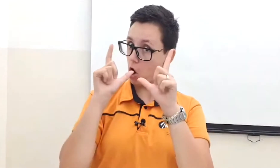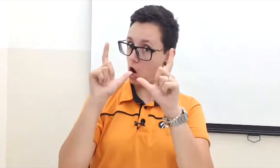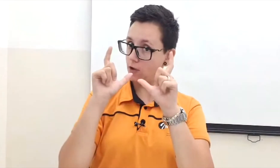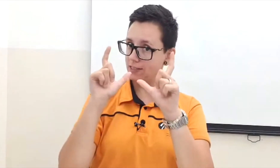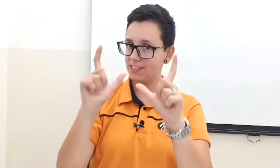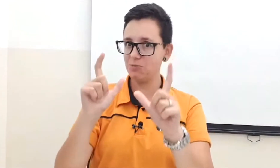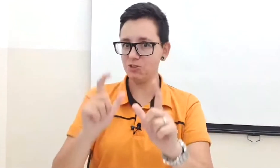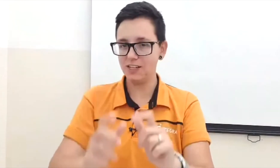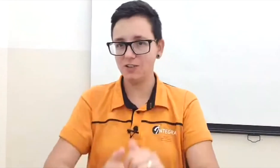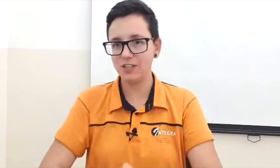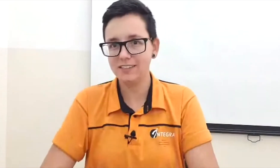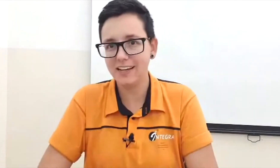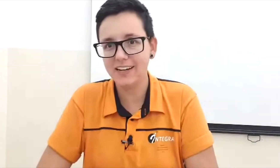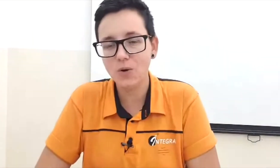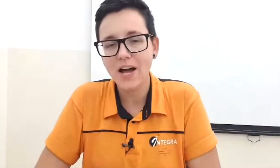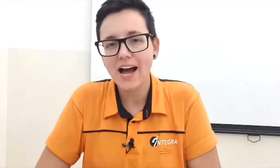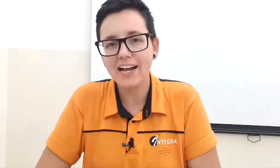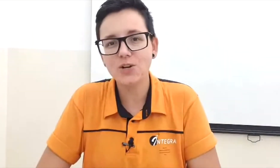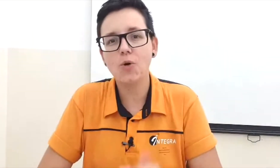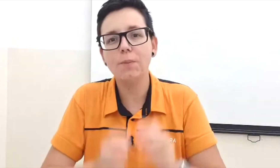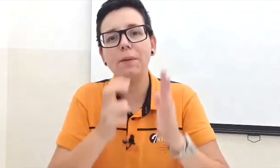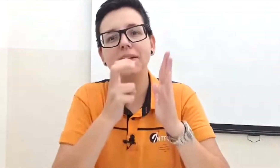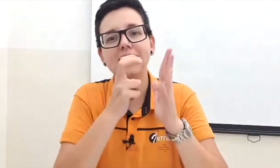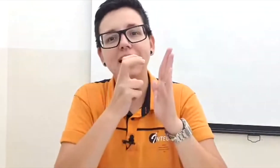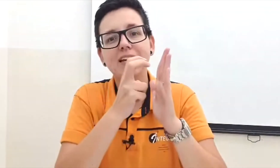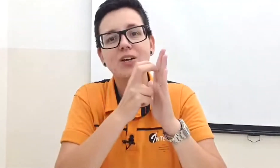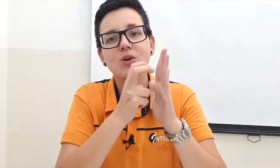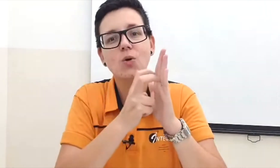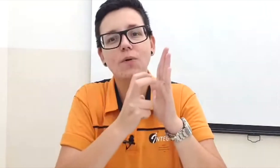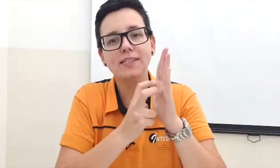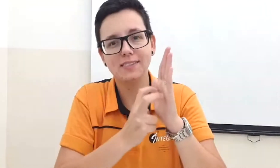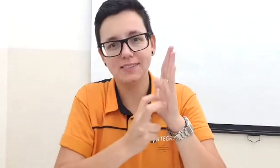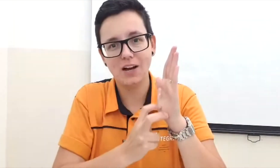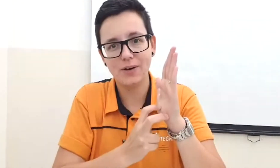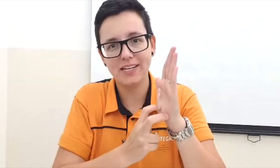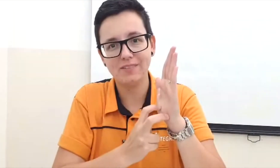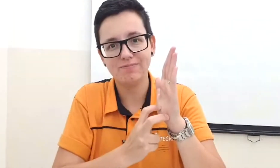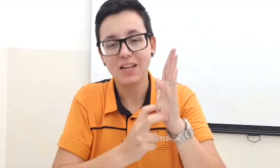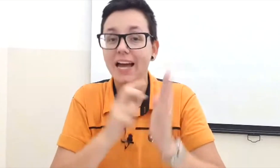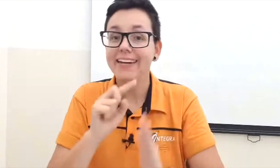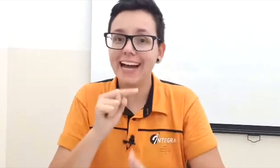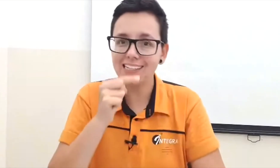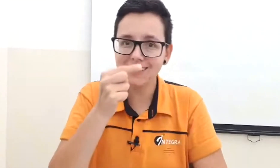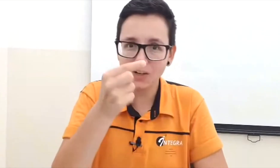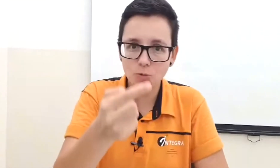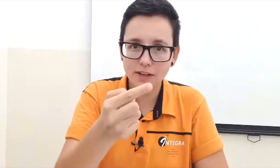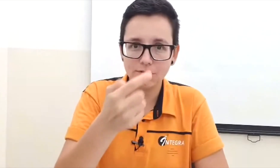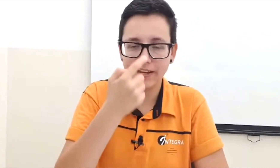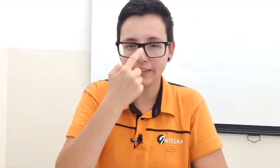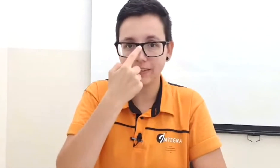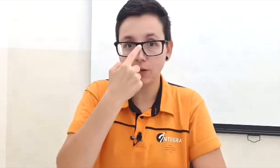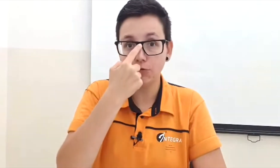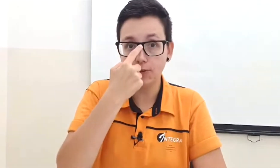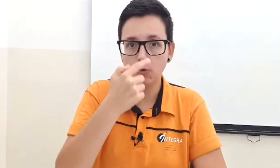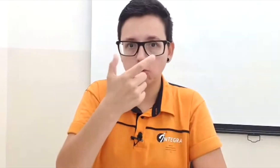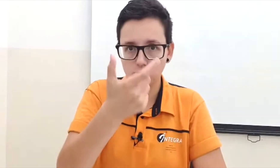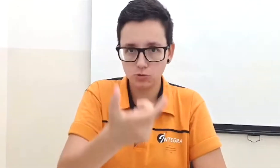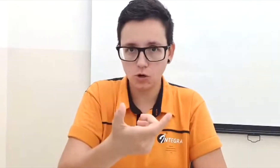olhos, assim, mostrando que entendeu, aí eu complementei com esse sinal aqui. Na segunda vez que eu fui ao consultório